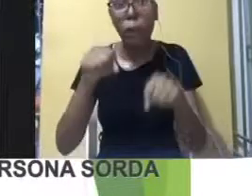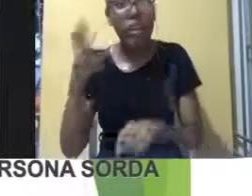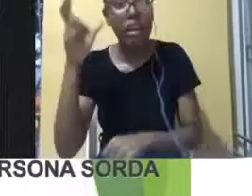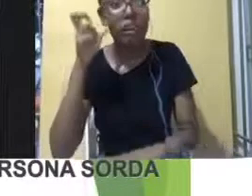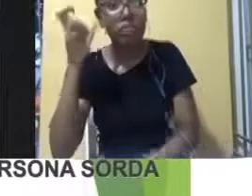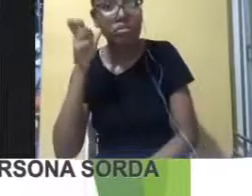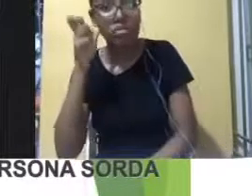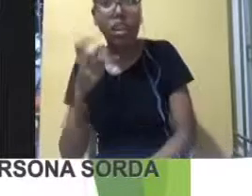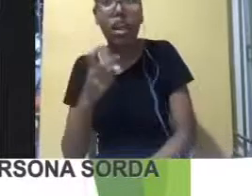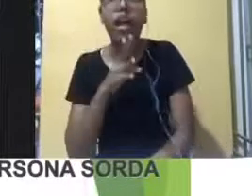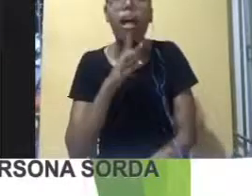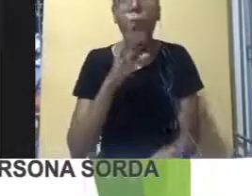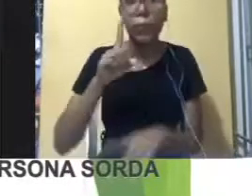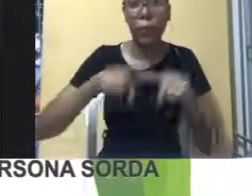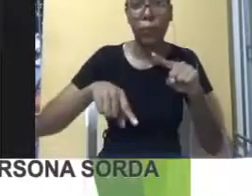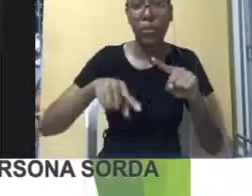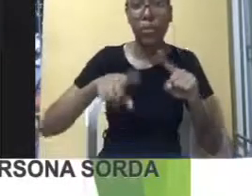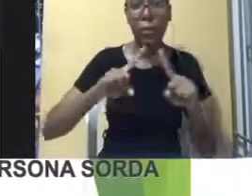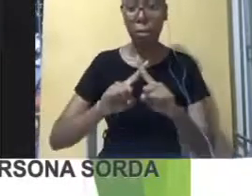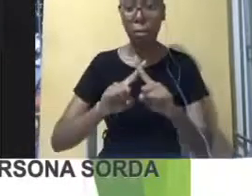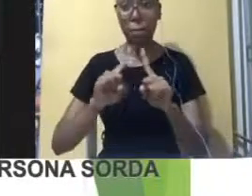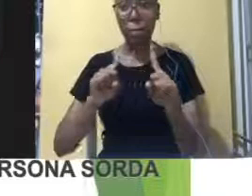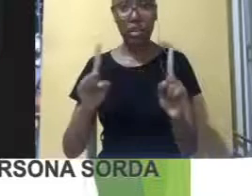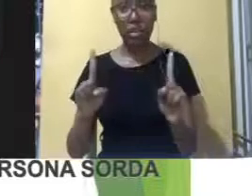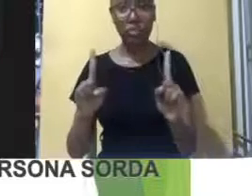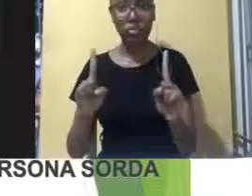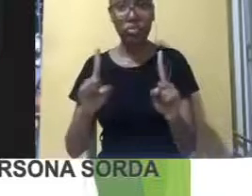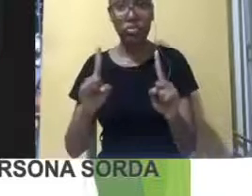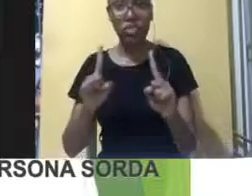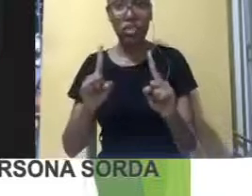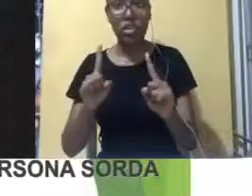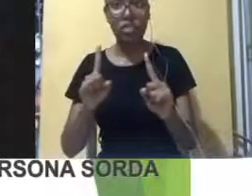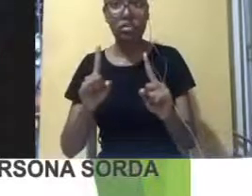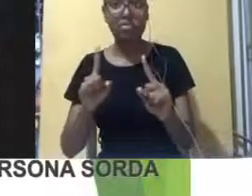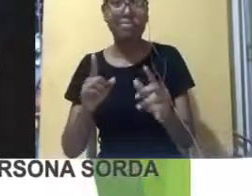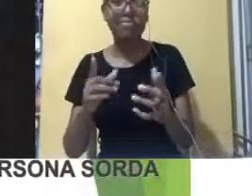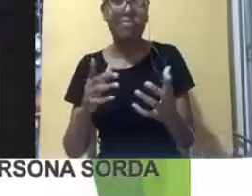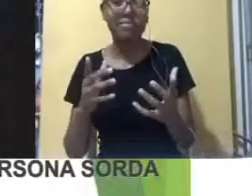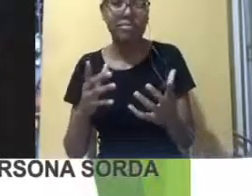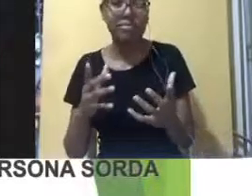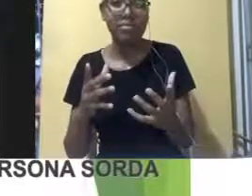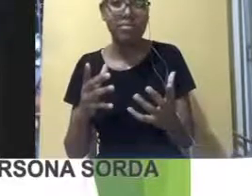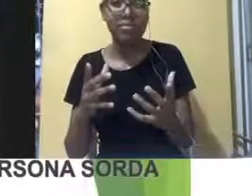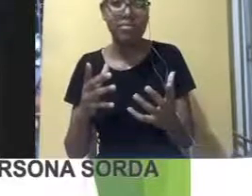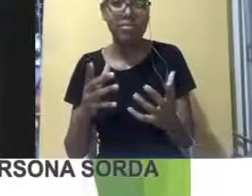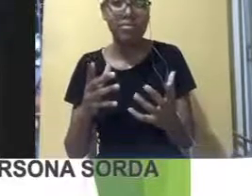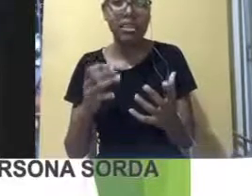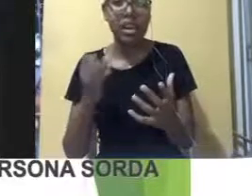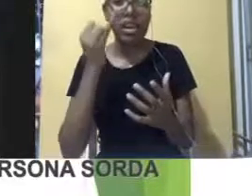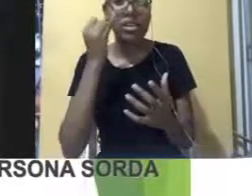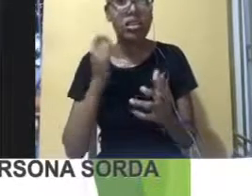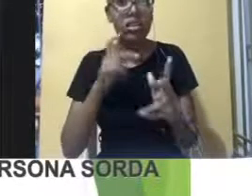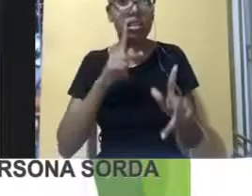está, el ser mudo o no poder hablar no está relacionado a la